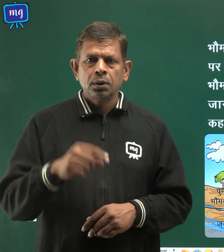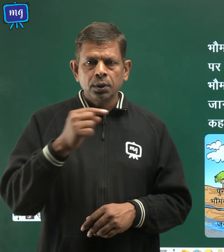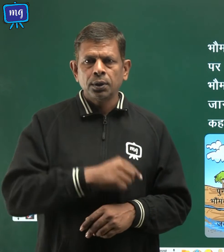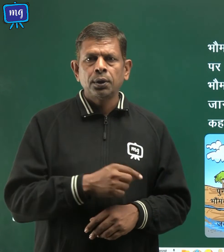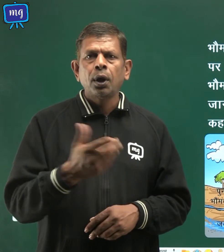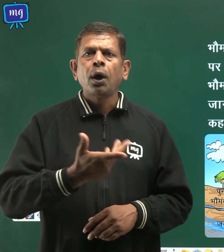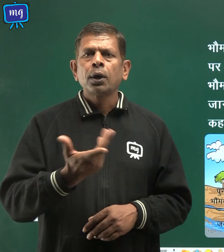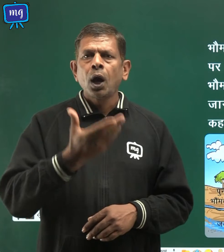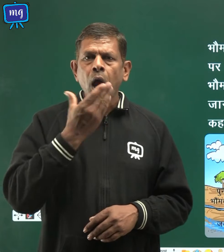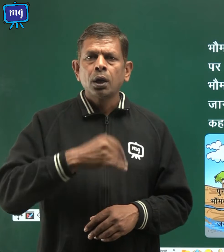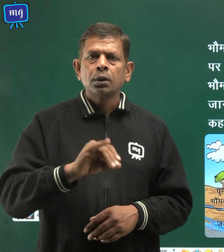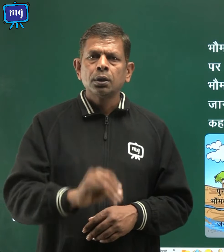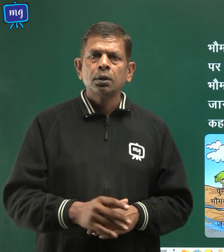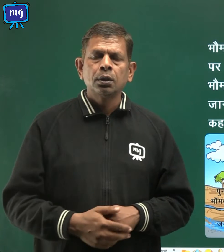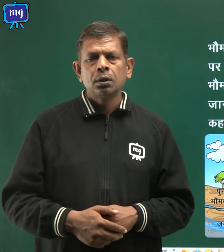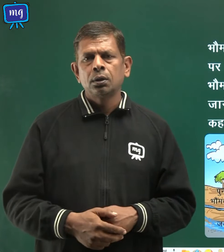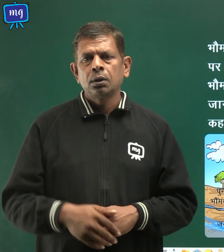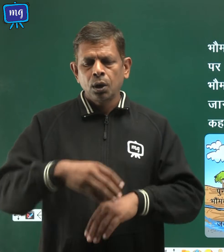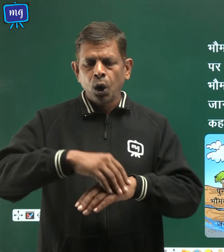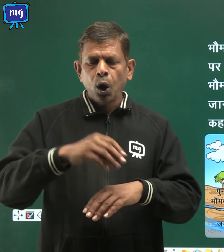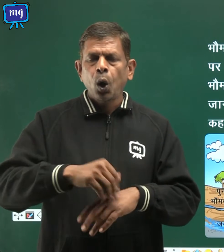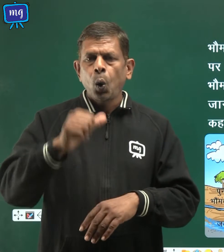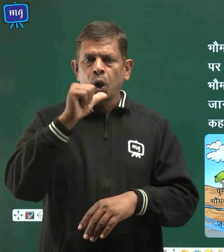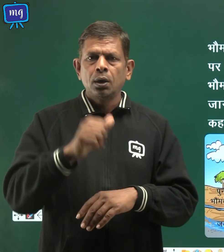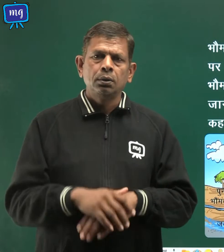यह क्या कहलाता है? भौमजल।